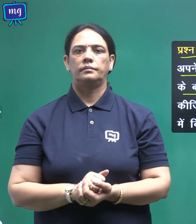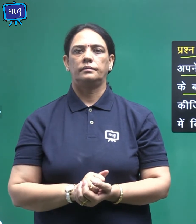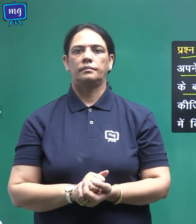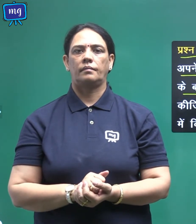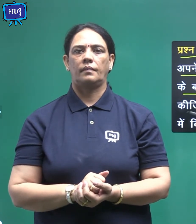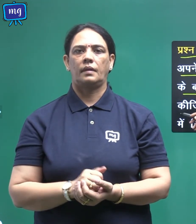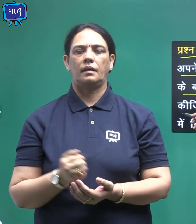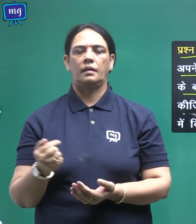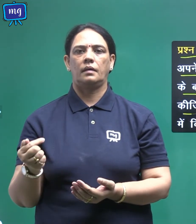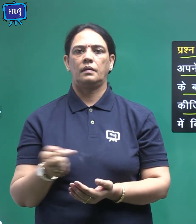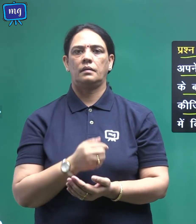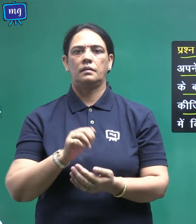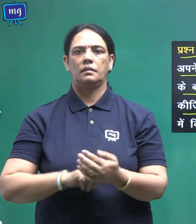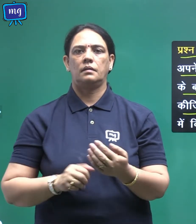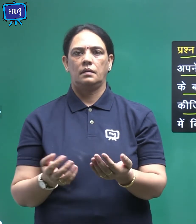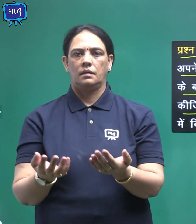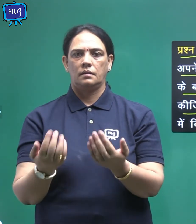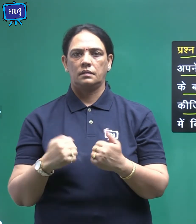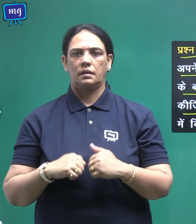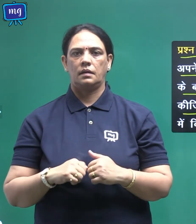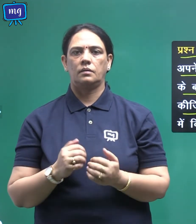बचे तो